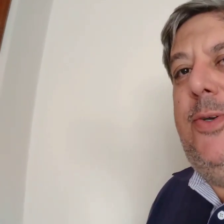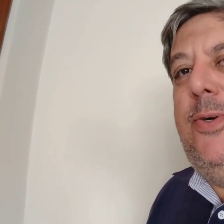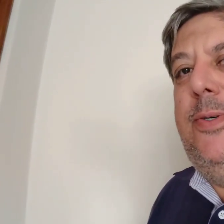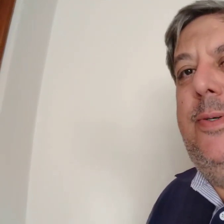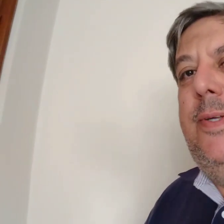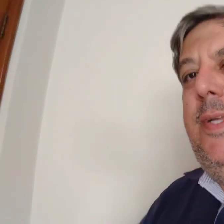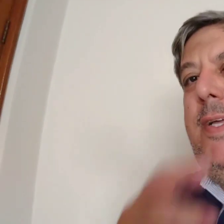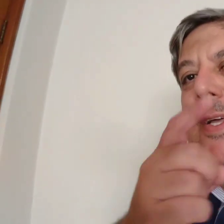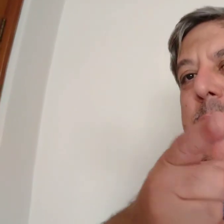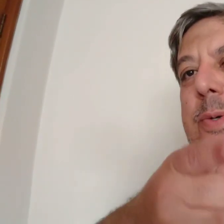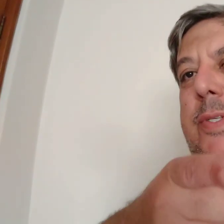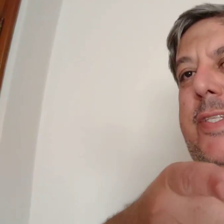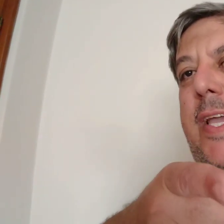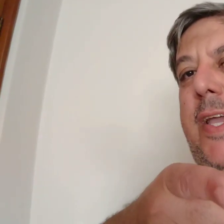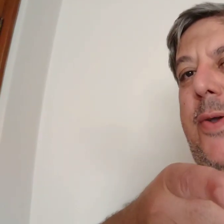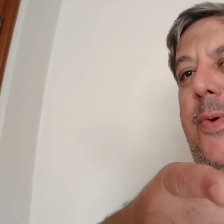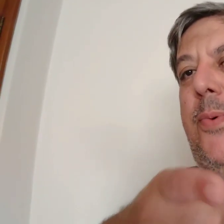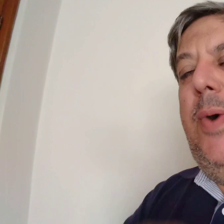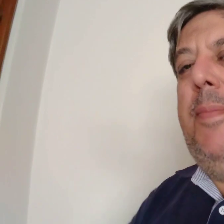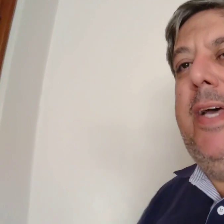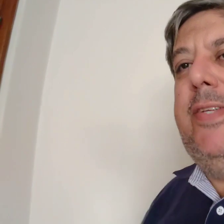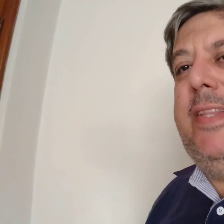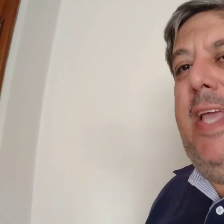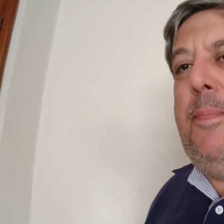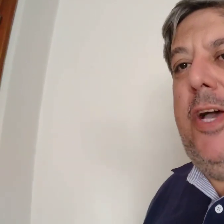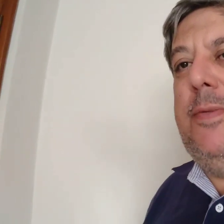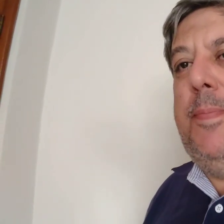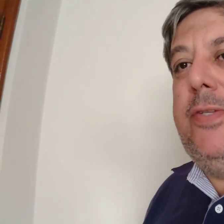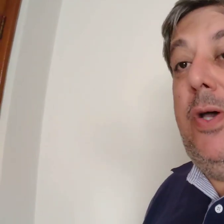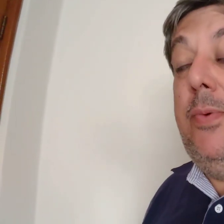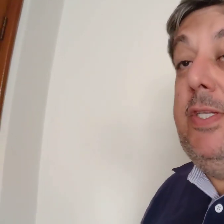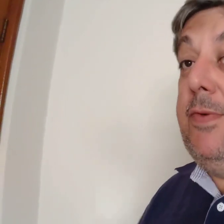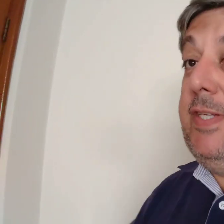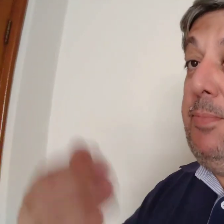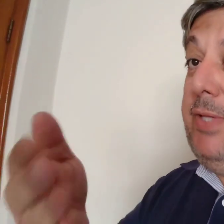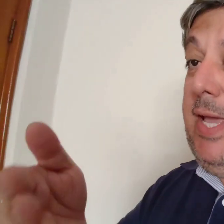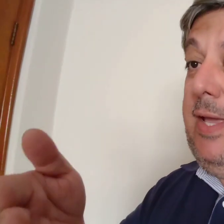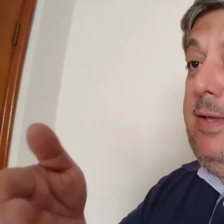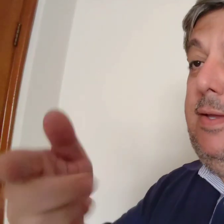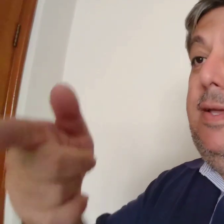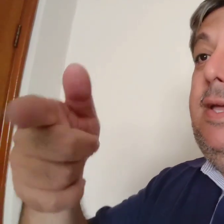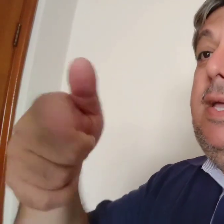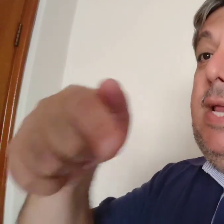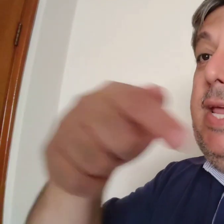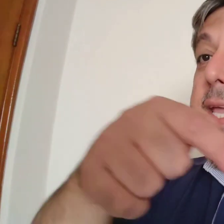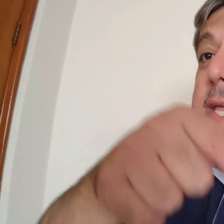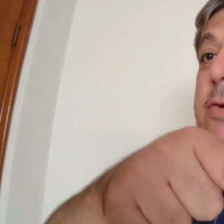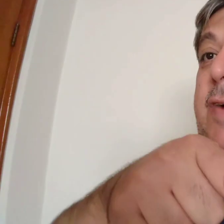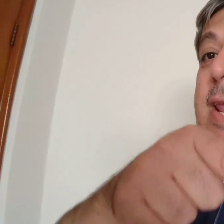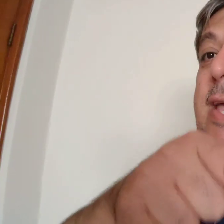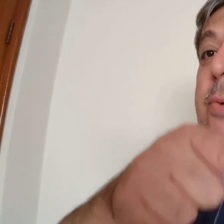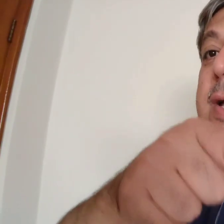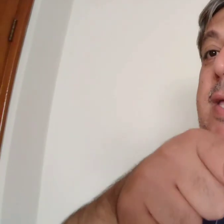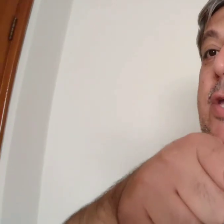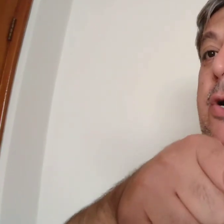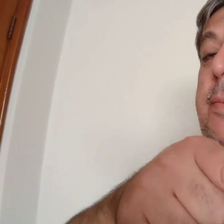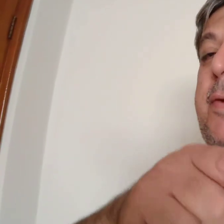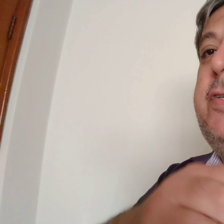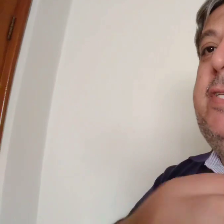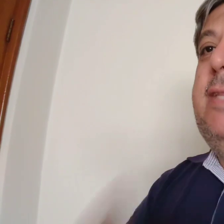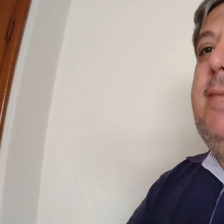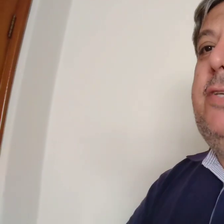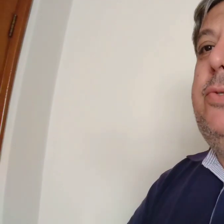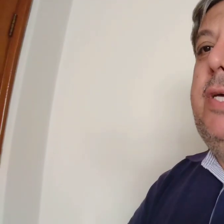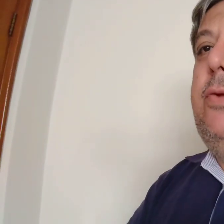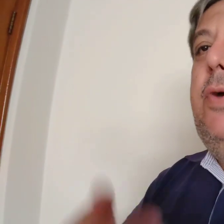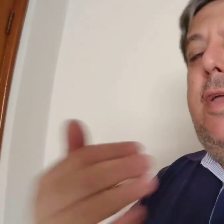aqui tem lado seu. Um abraço e até a próxima, pessoal. E se você puder, clique no valeu aqui, ó,